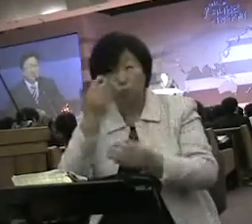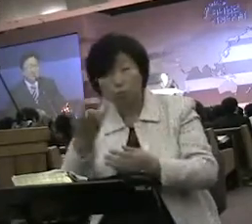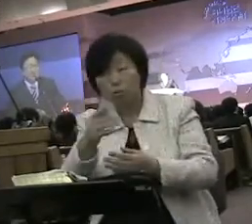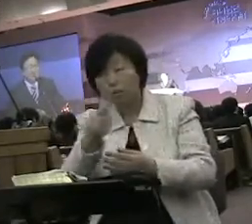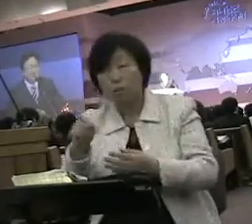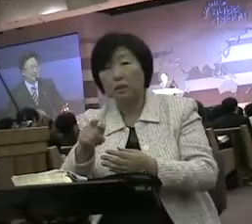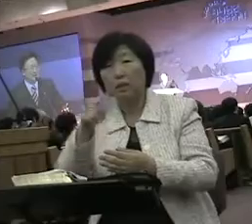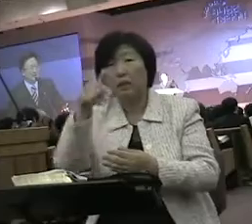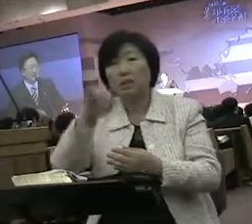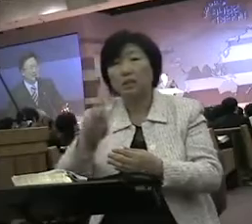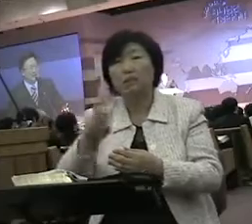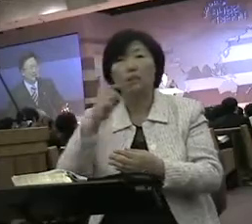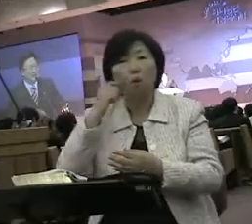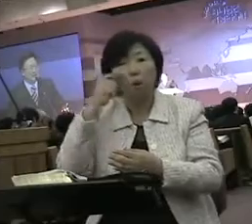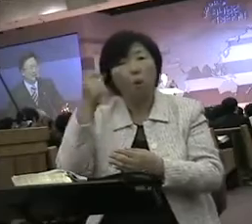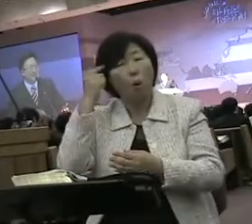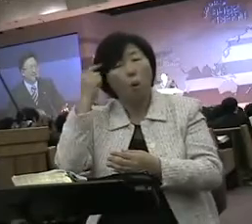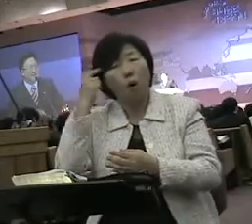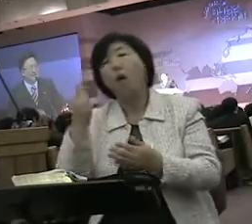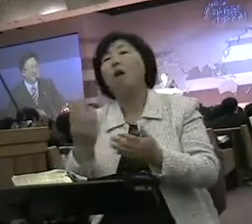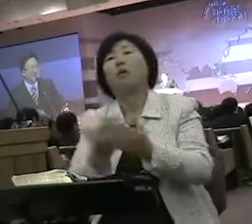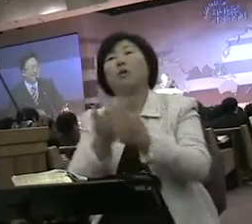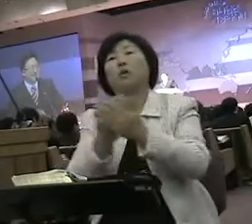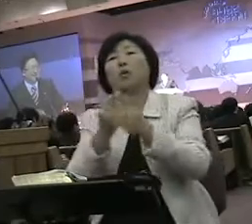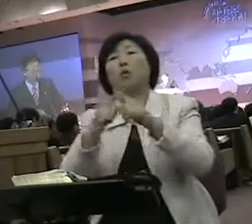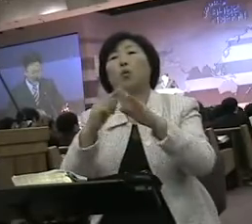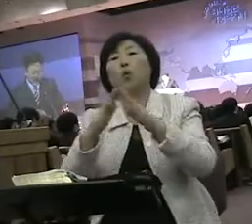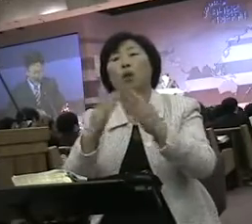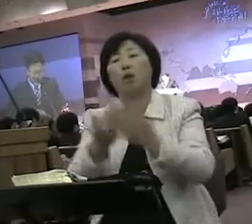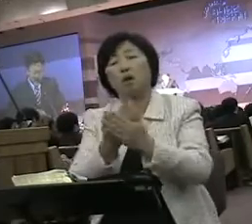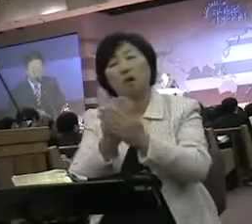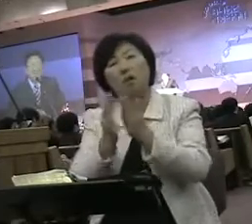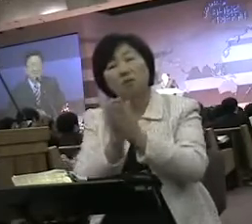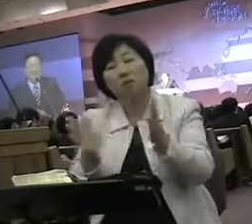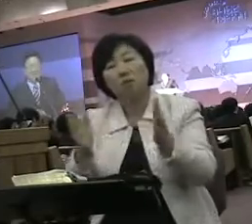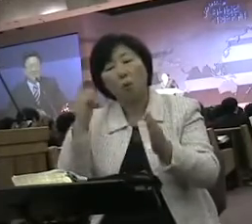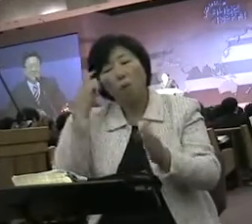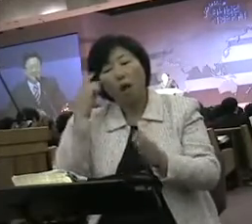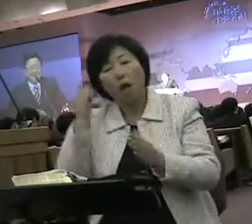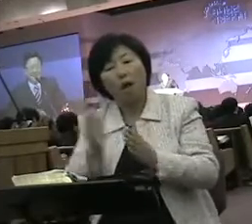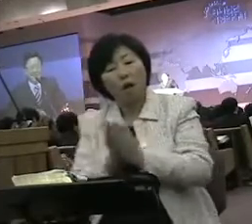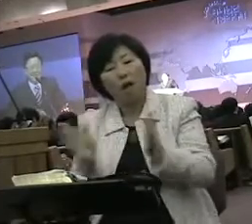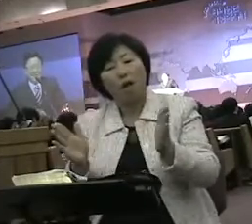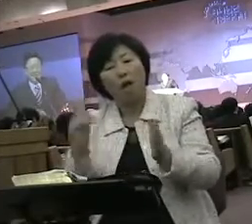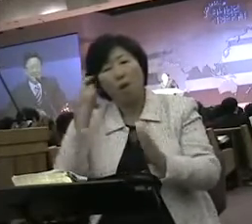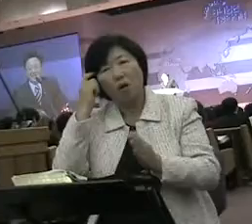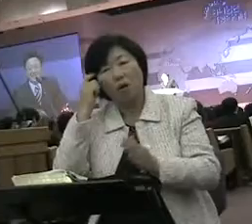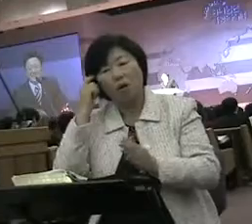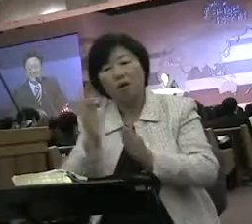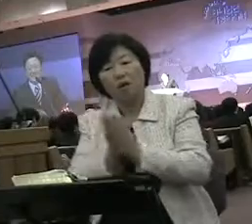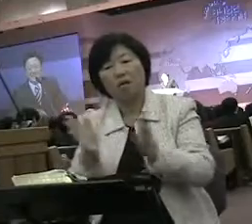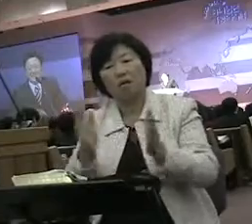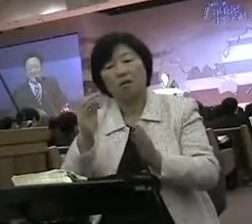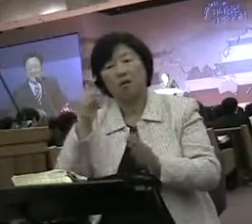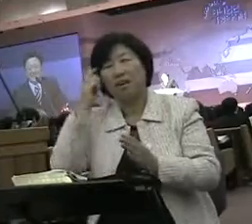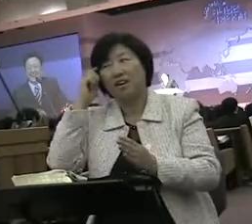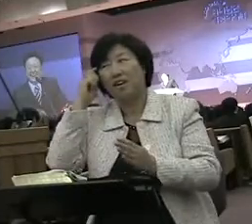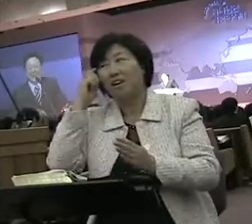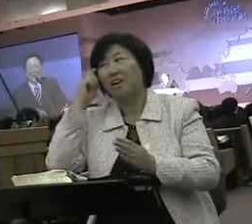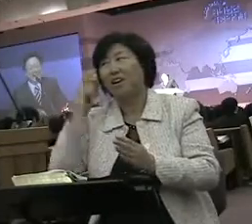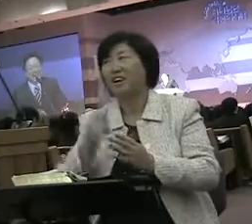김 목사는 왜 개척합니까? 왜 개척합니까? 아니, 오라는 데가 그렇게 없어.